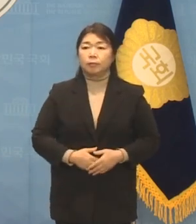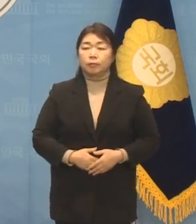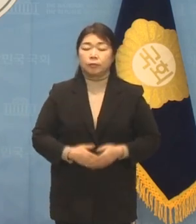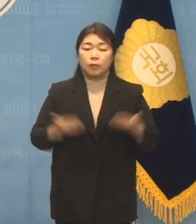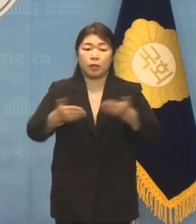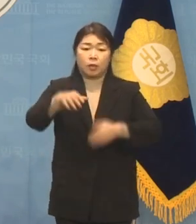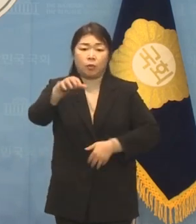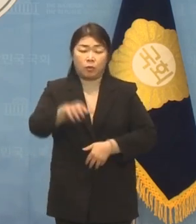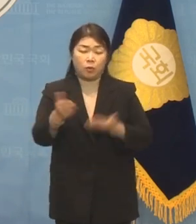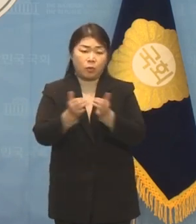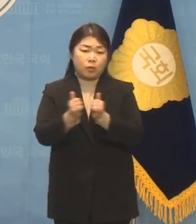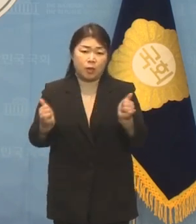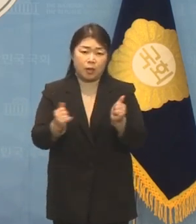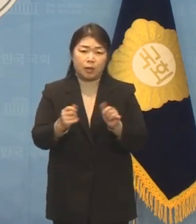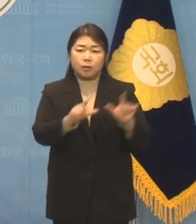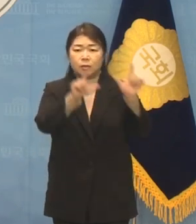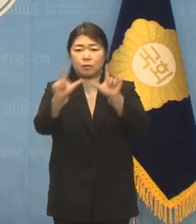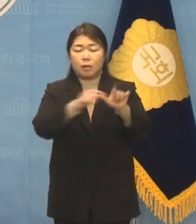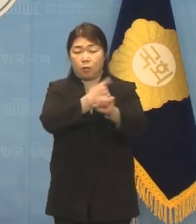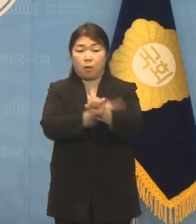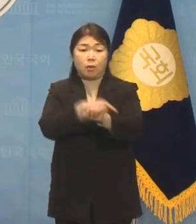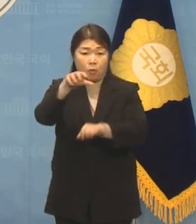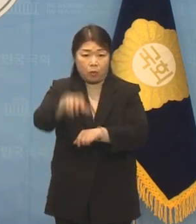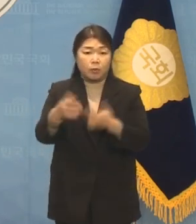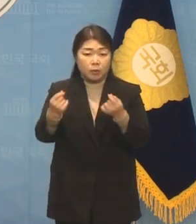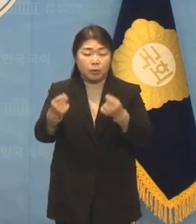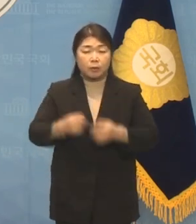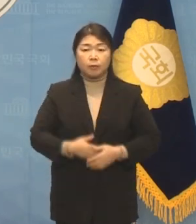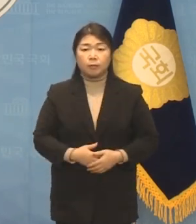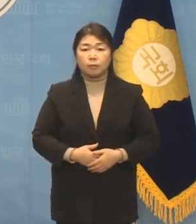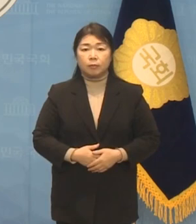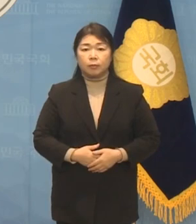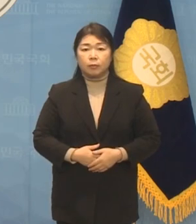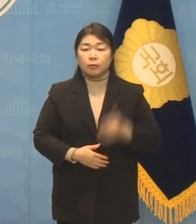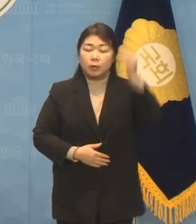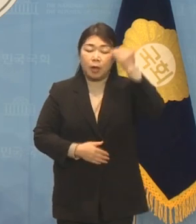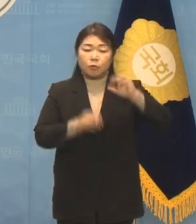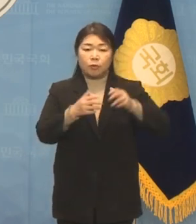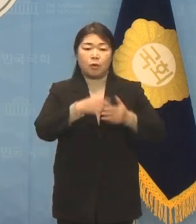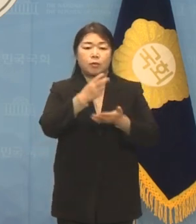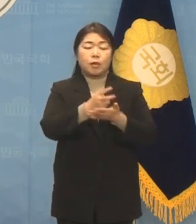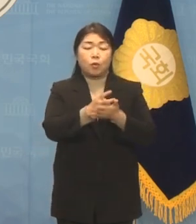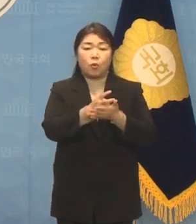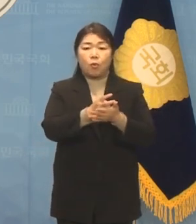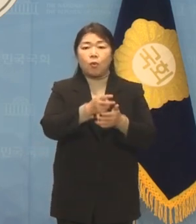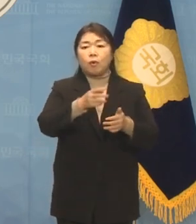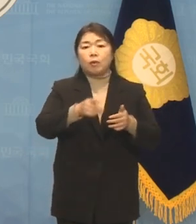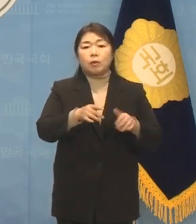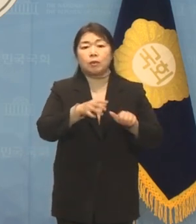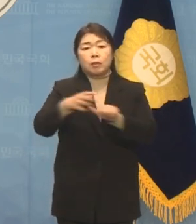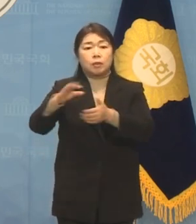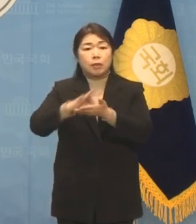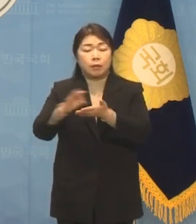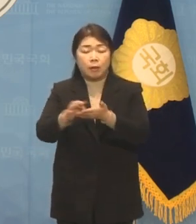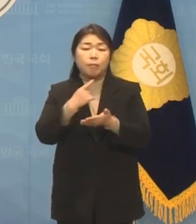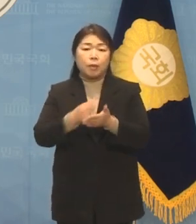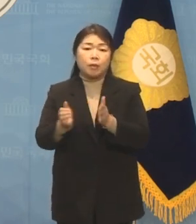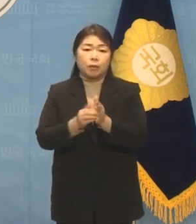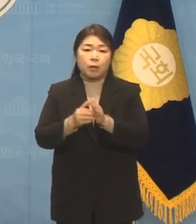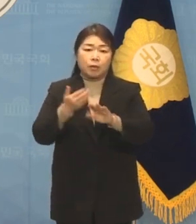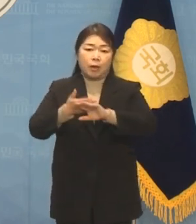일터는 노동자에게 생존입니다. 우리나라에서 제도적 혜택을 받고 이득을 챙긴 외국 기업이